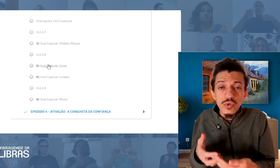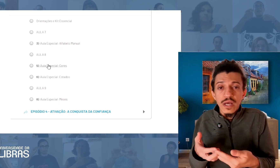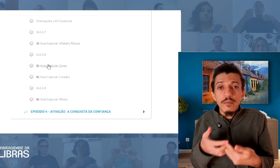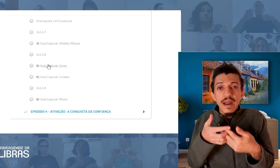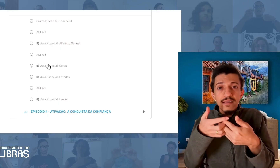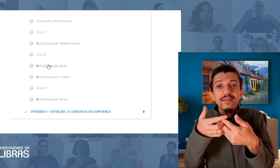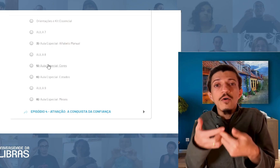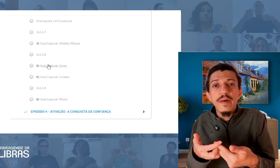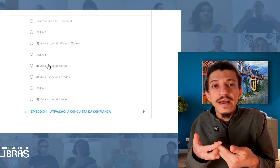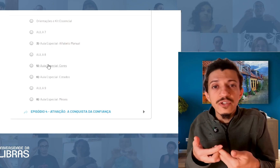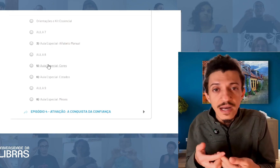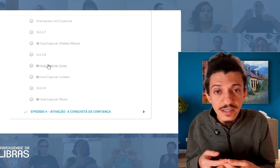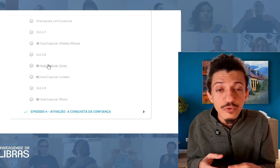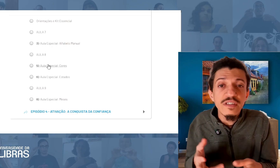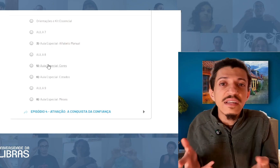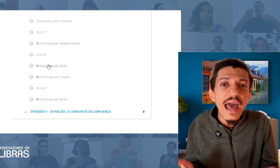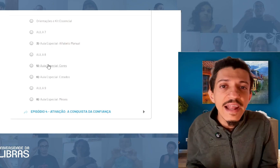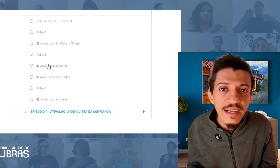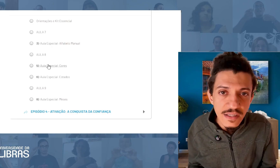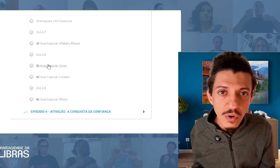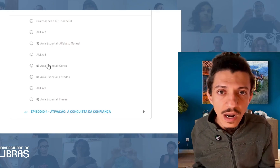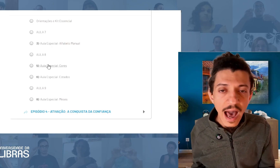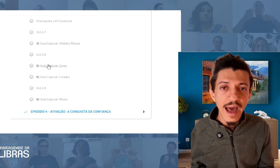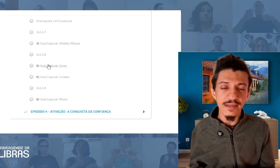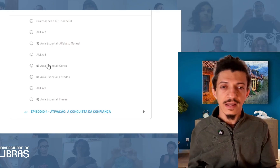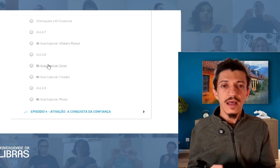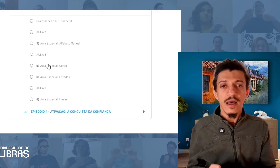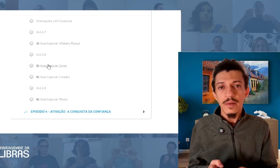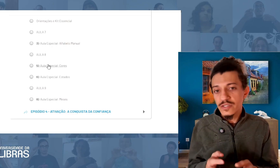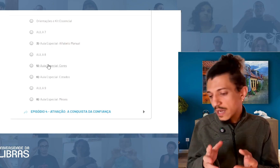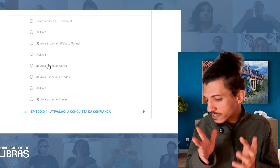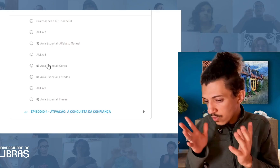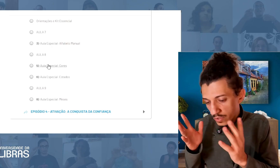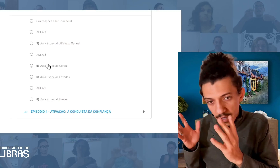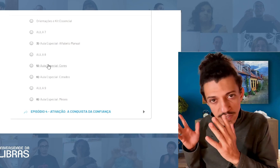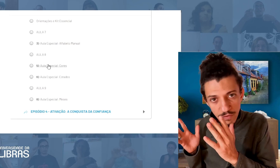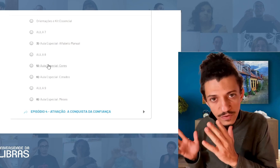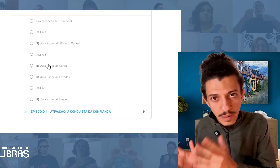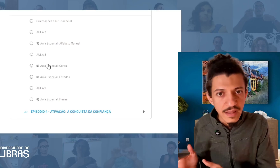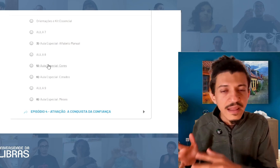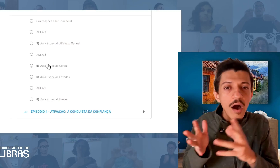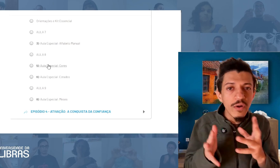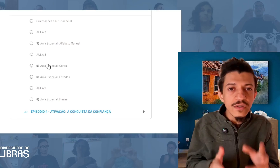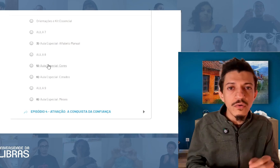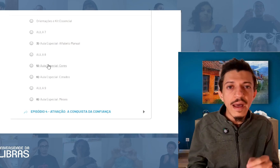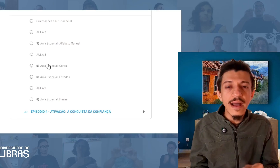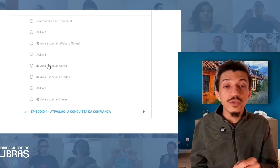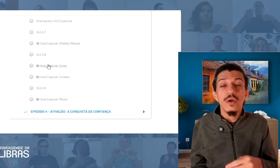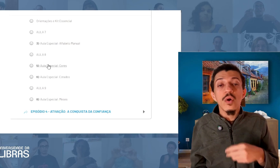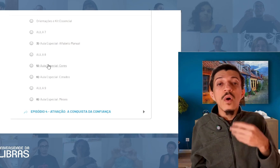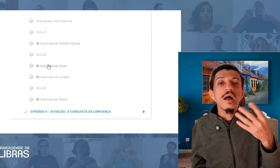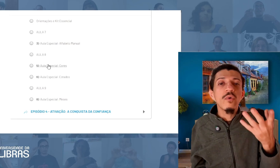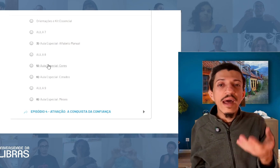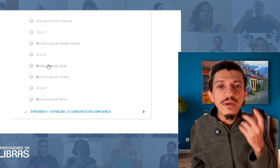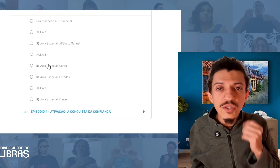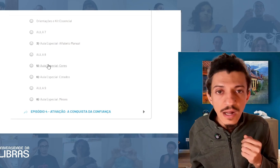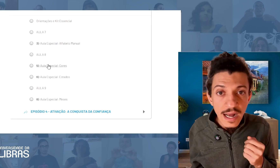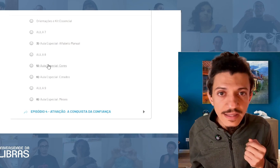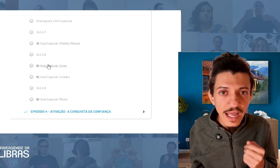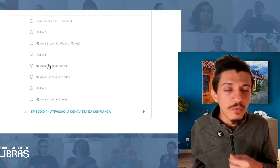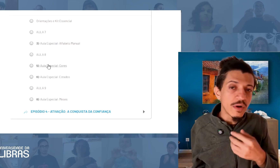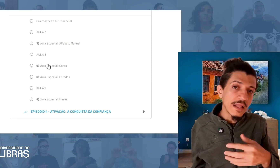surdos usa a numeração para indicação de séries escolares, indicação quando é no ensino fundamental, no ensino médio, quando é no